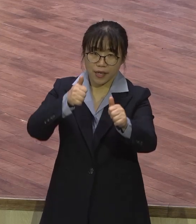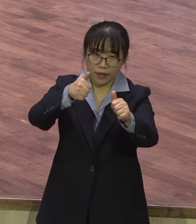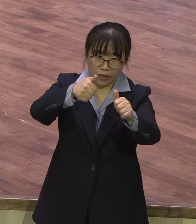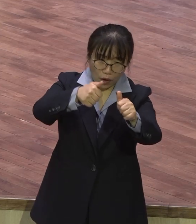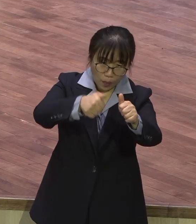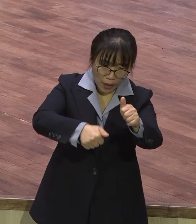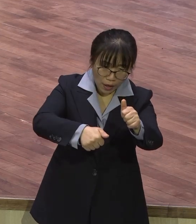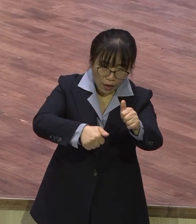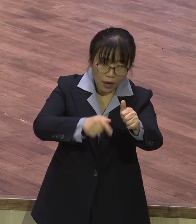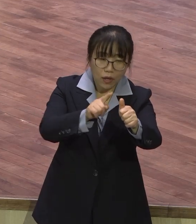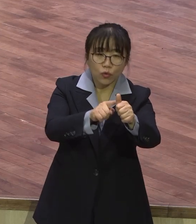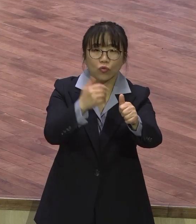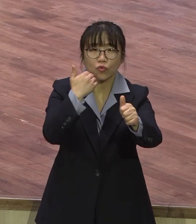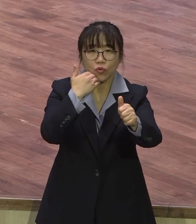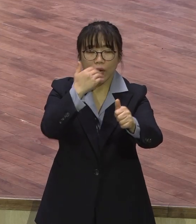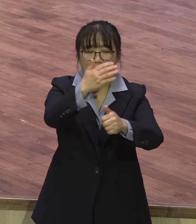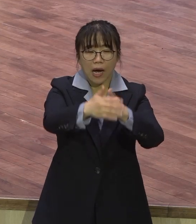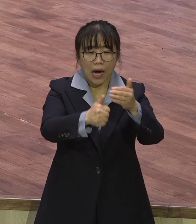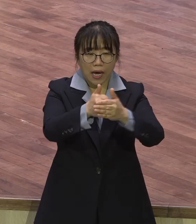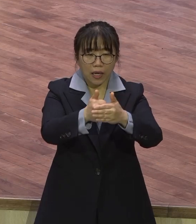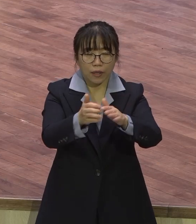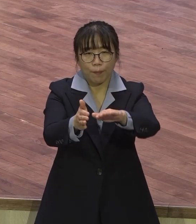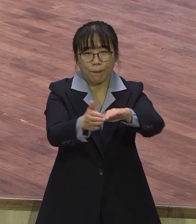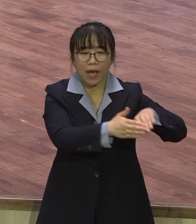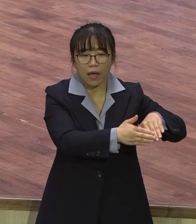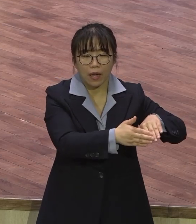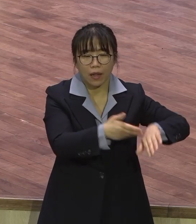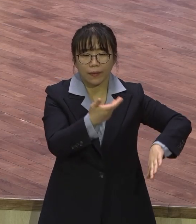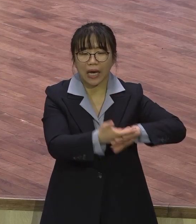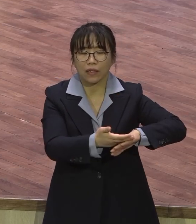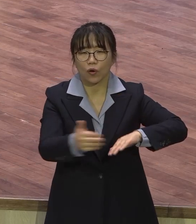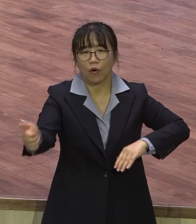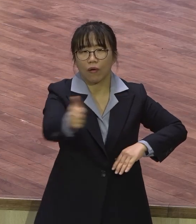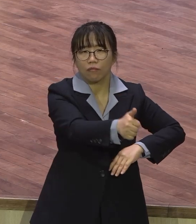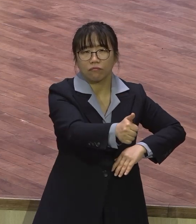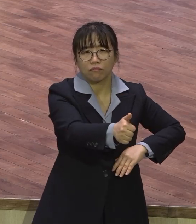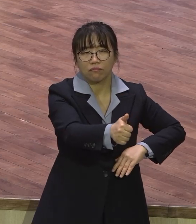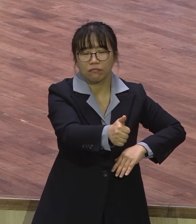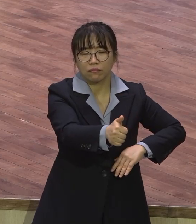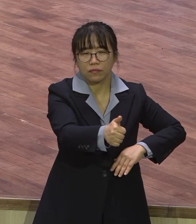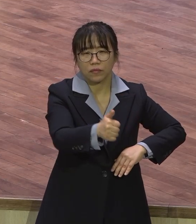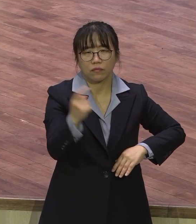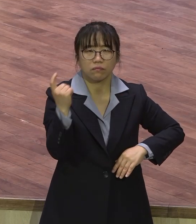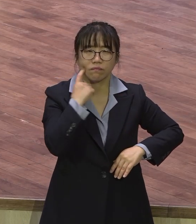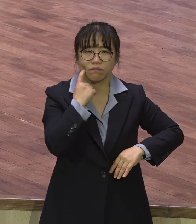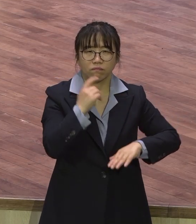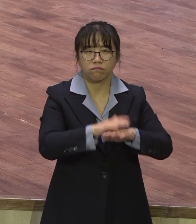하나님을 경배할 자리에 갖다 놓는 것 그 우상이에요 경배의 대상이 바뀐 거예요